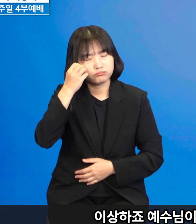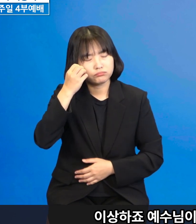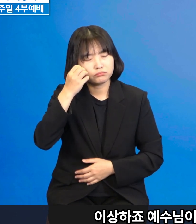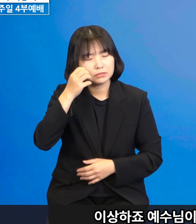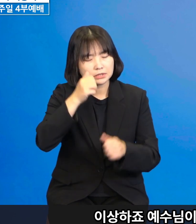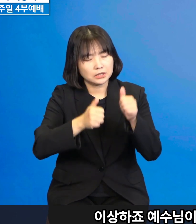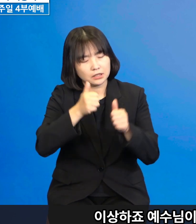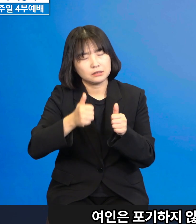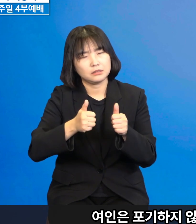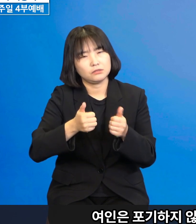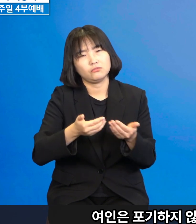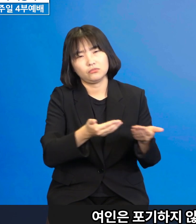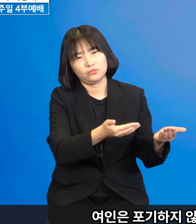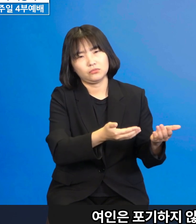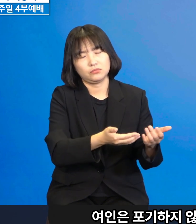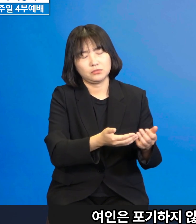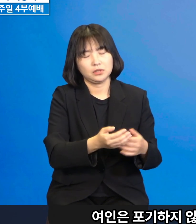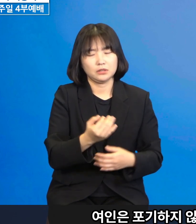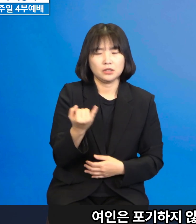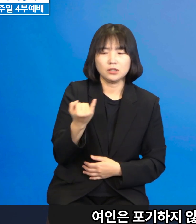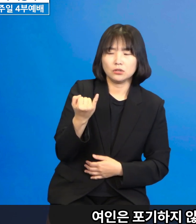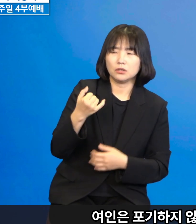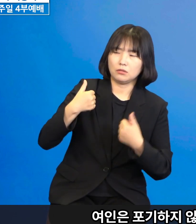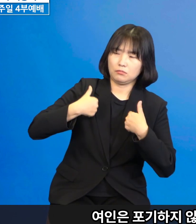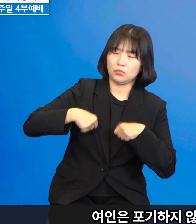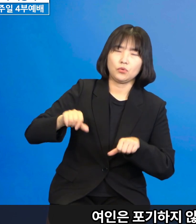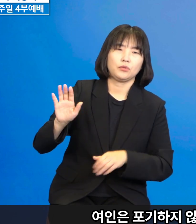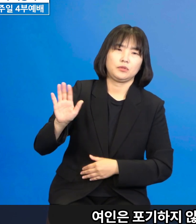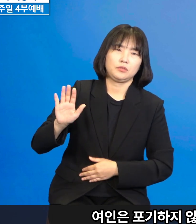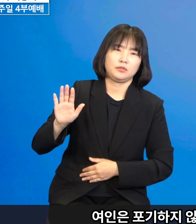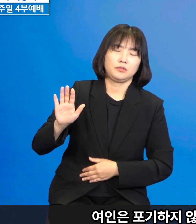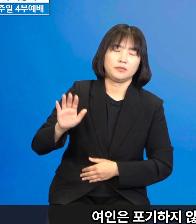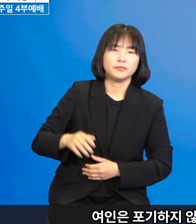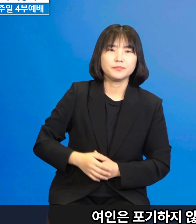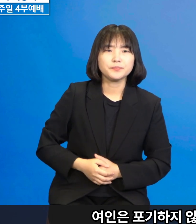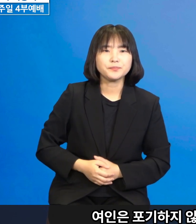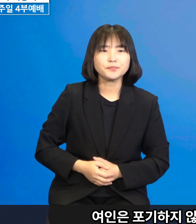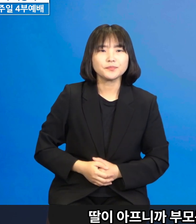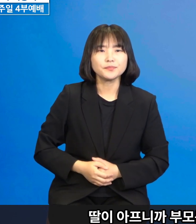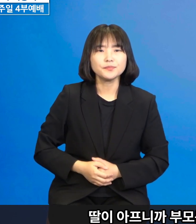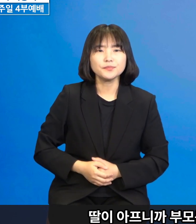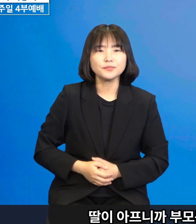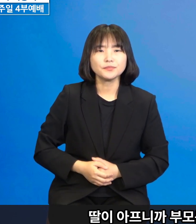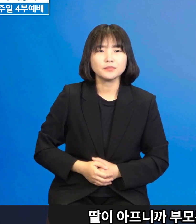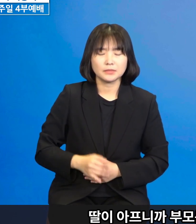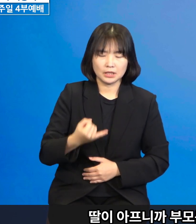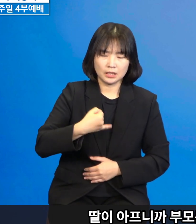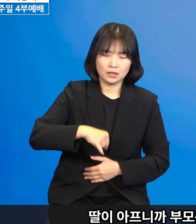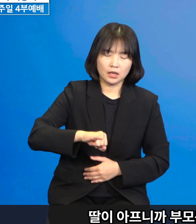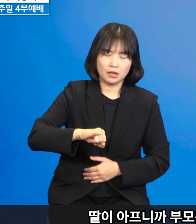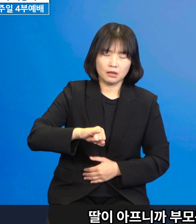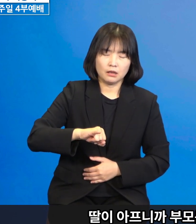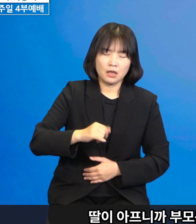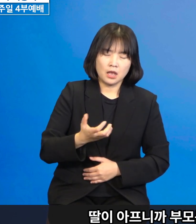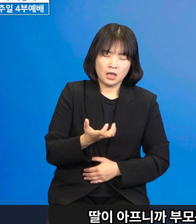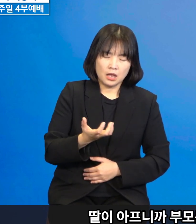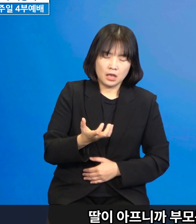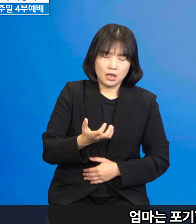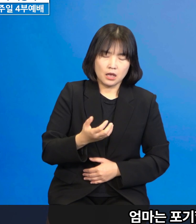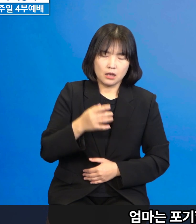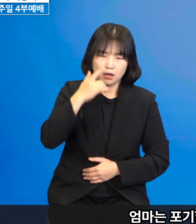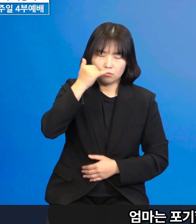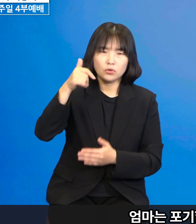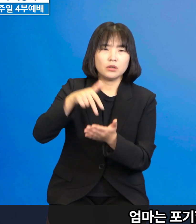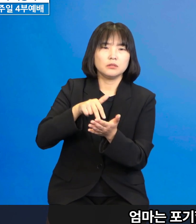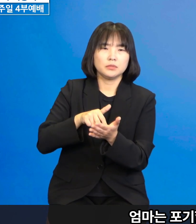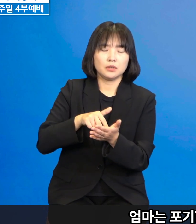거예요. 이 여인은 포기하지 않습니다. 포기하지 않아요. 딸이 아프니까. 부모는 포기할 수 없는 거예요.